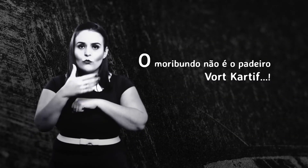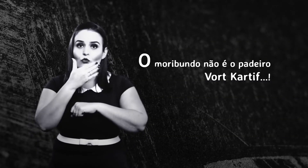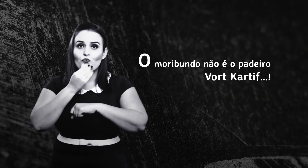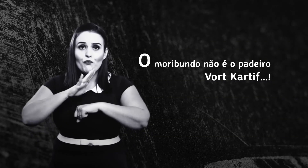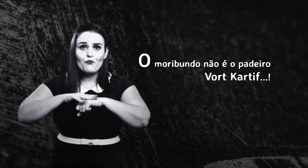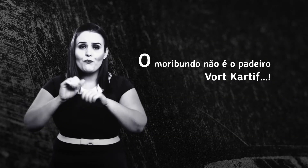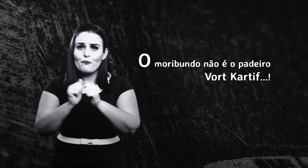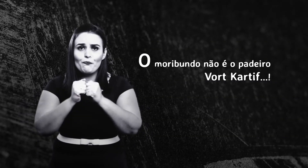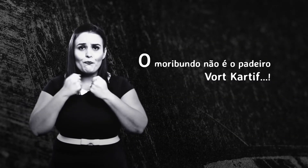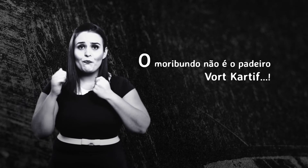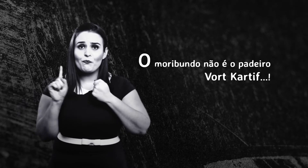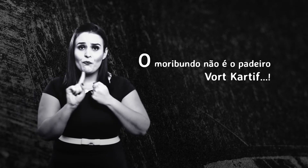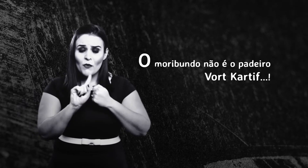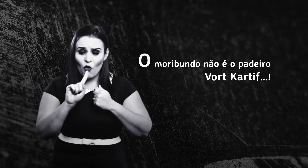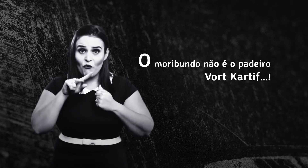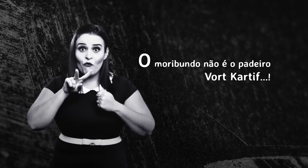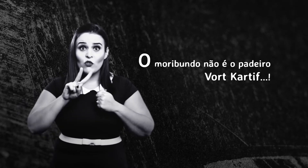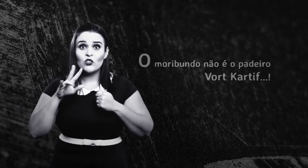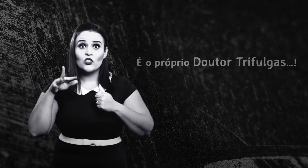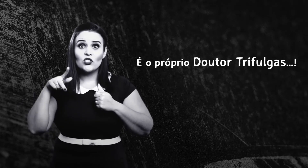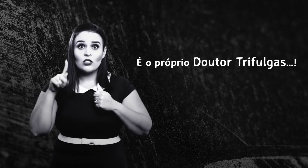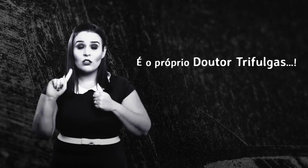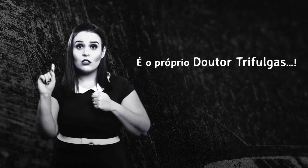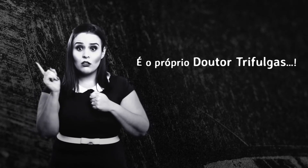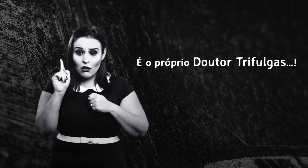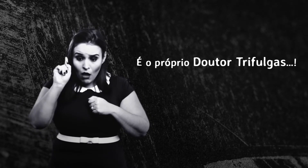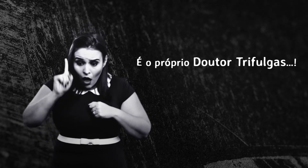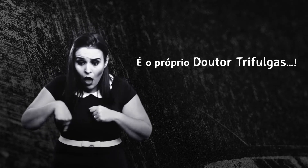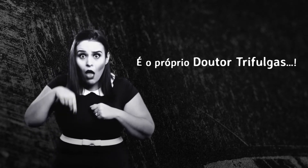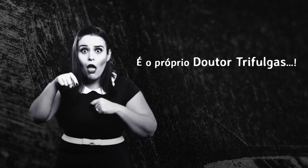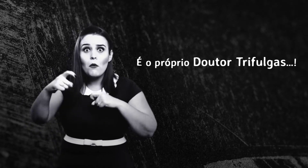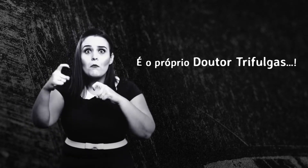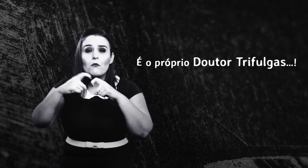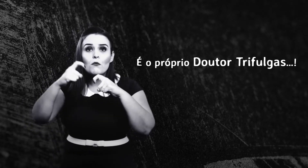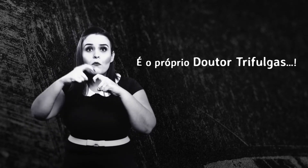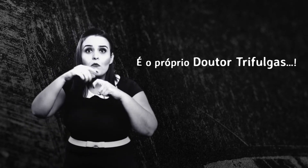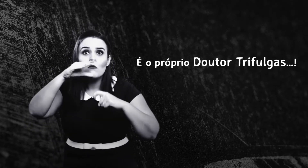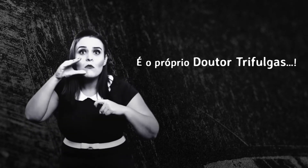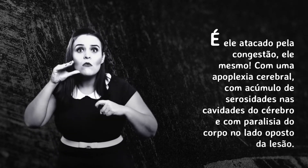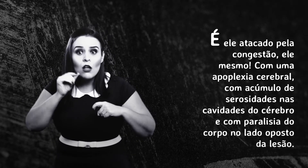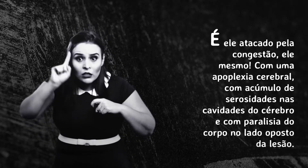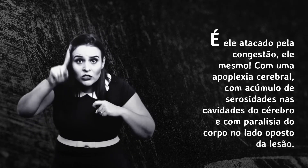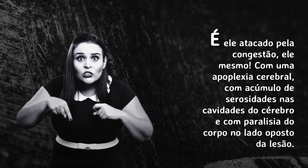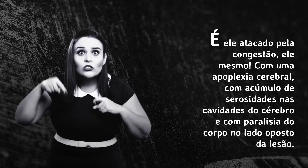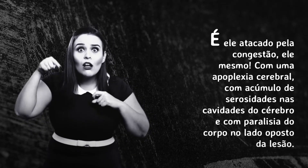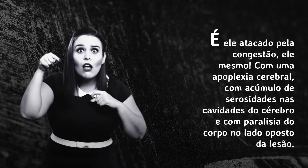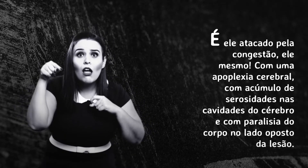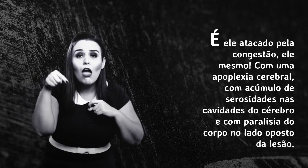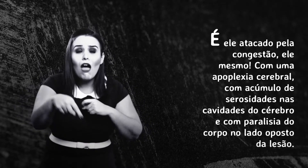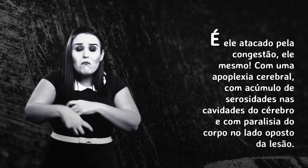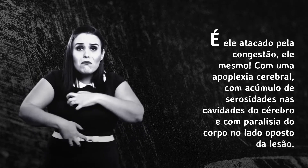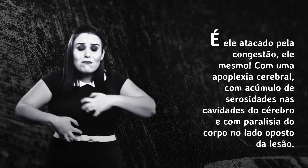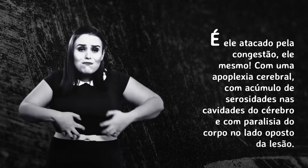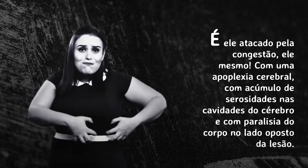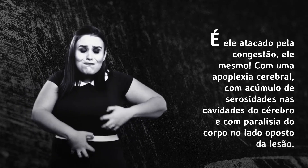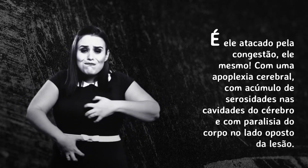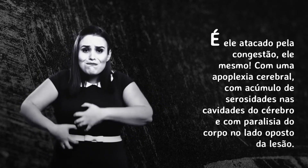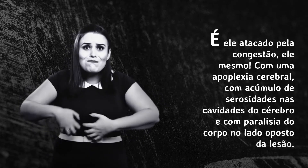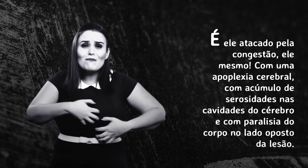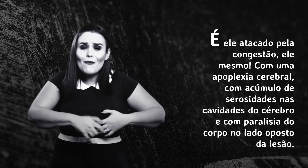padeiro Vort Kartif. É o próprio Dr. Trifugas. É ele, atacado pela congestão, ele